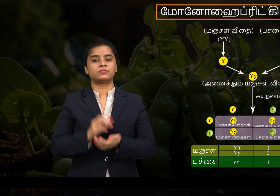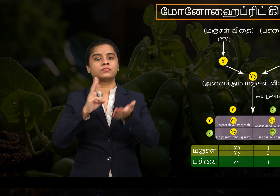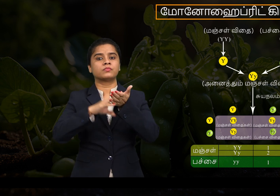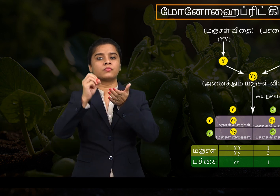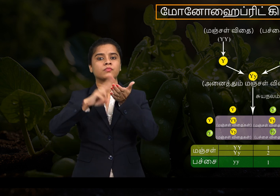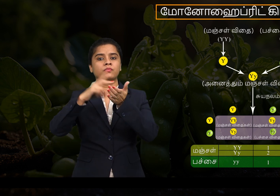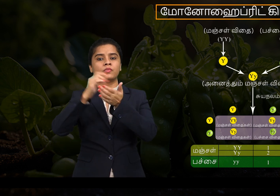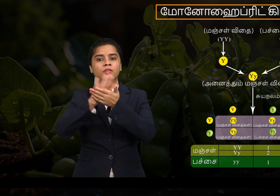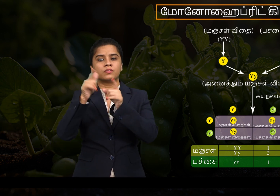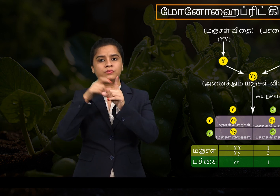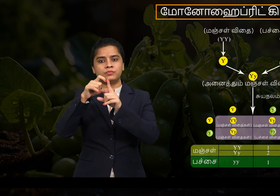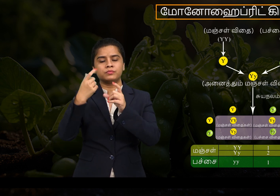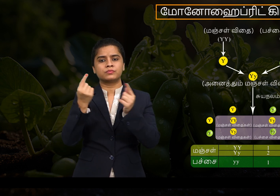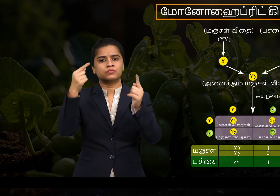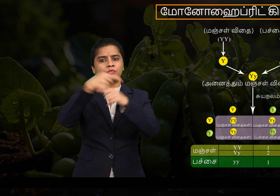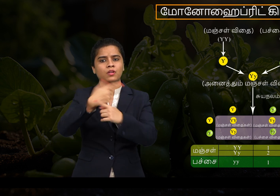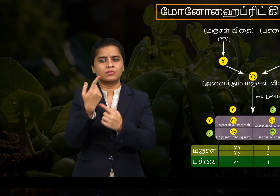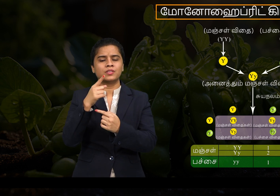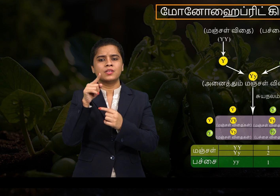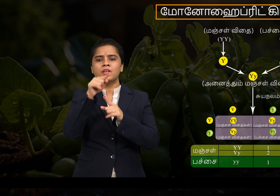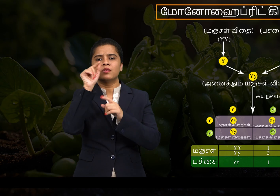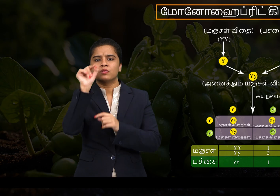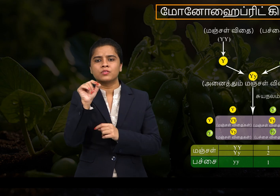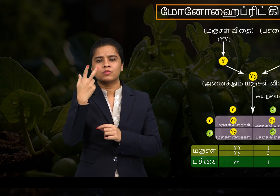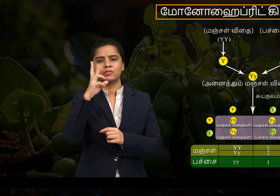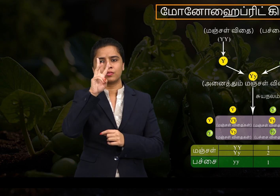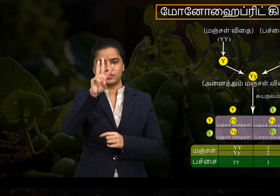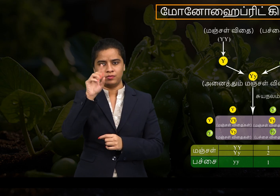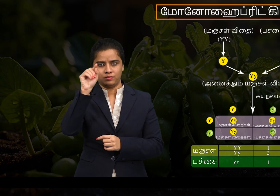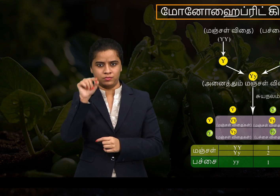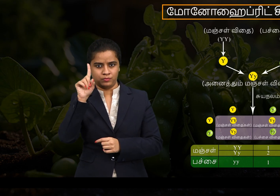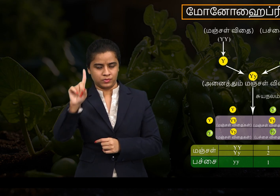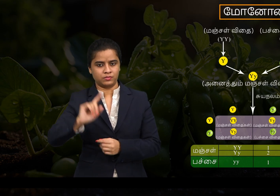ஒற்றை கலப்பு குறுக்கு விகிதம் 3:1 ஆகும்.